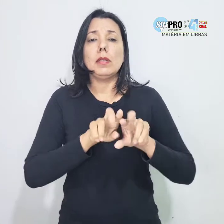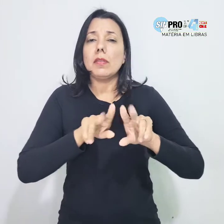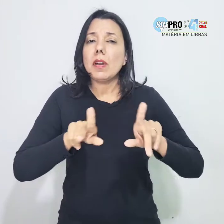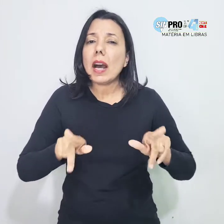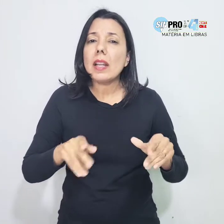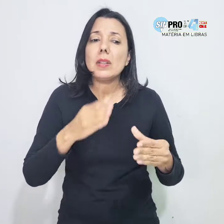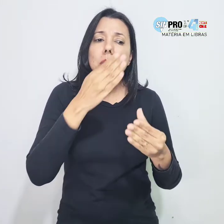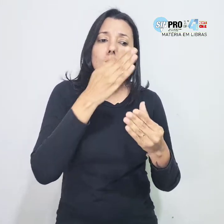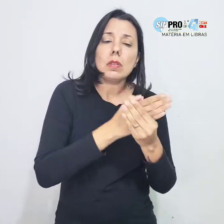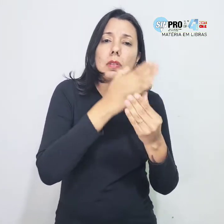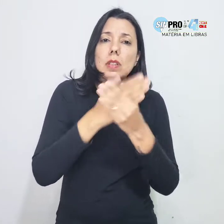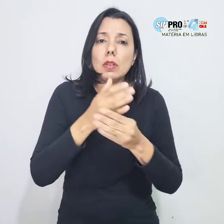contra a reabertura.